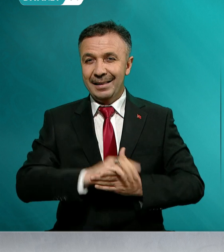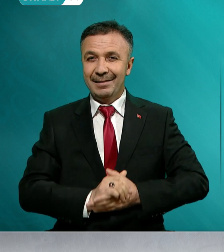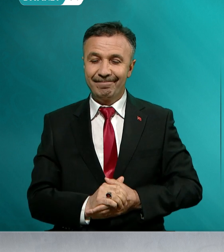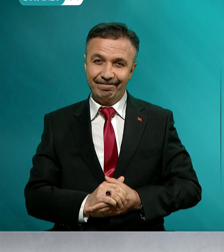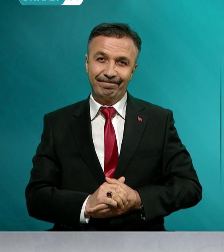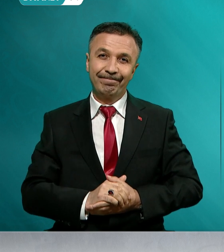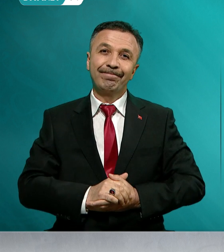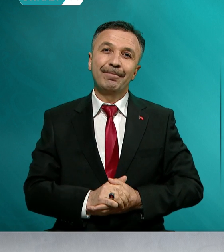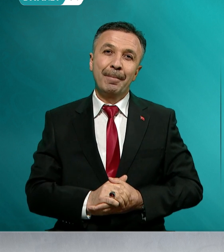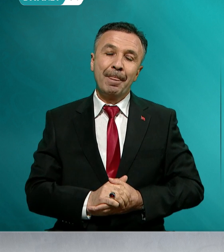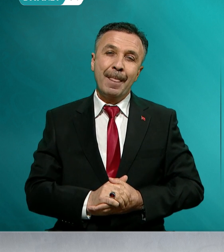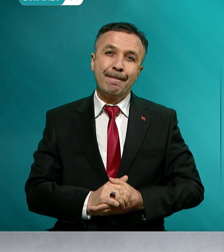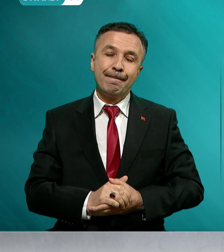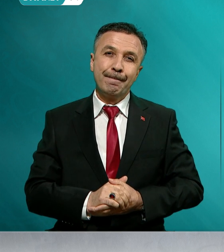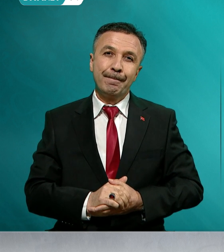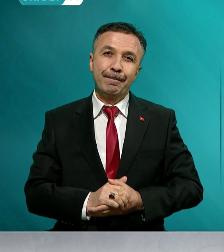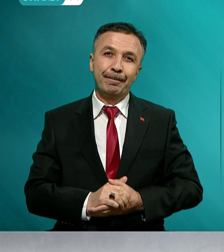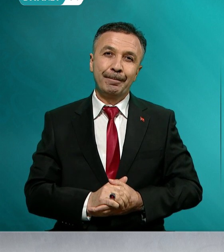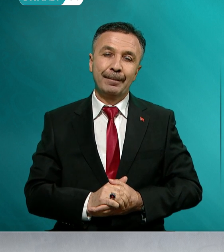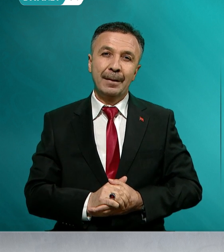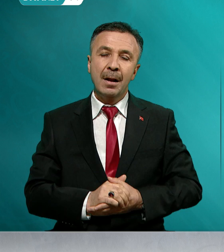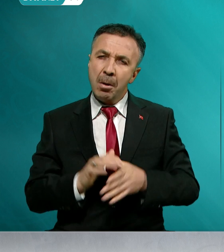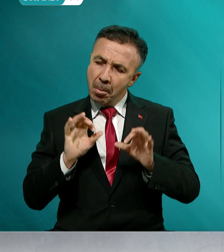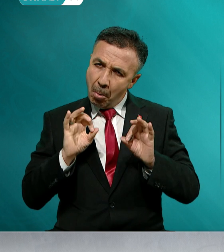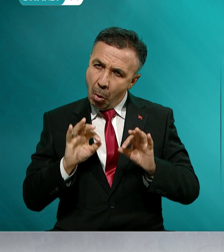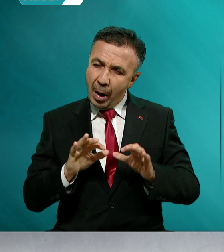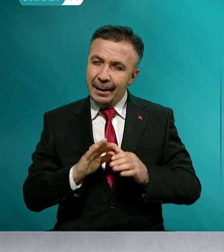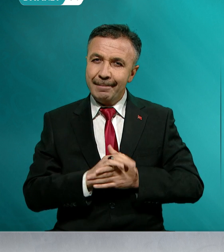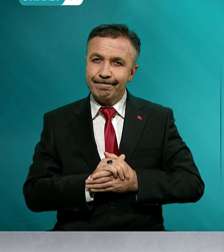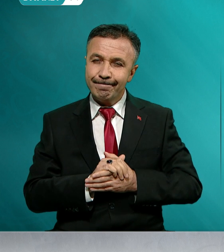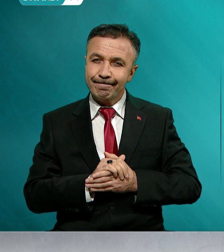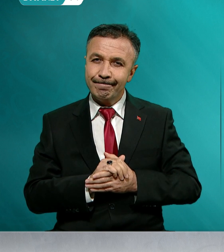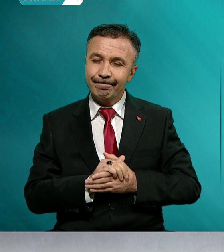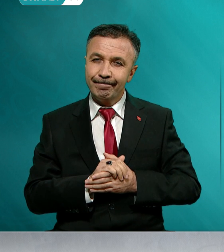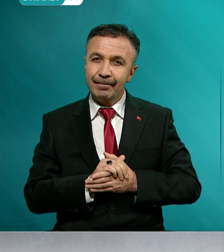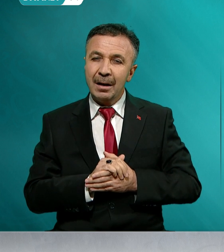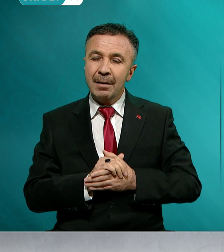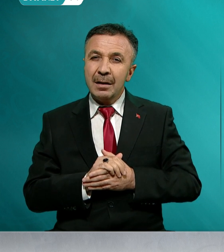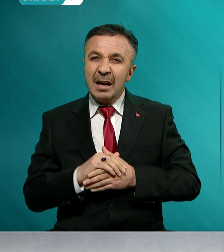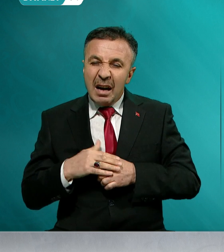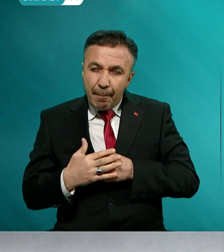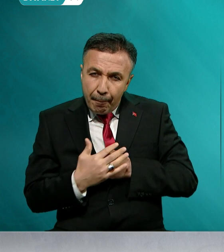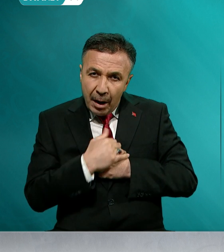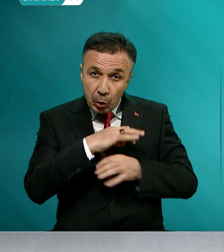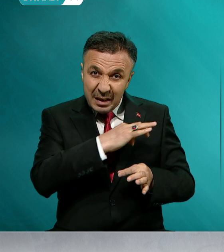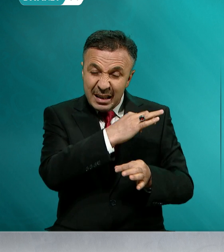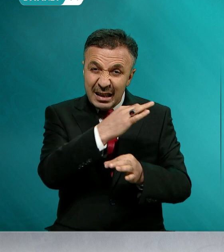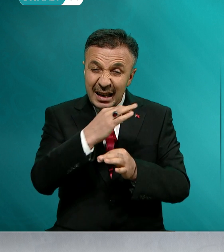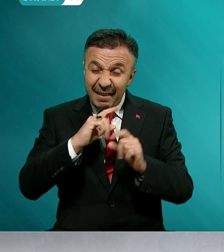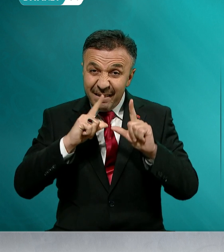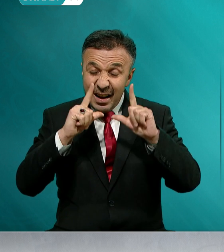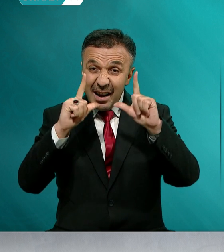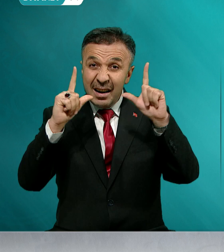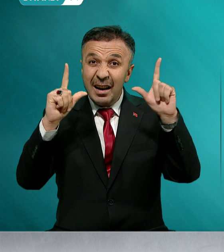asgari gereğidir ve o halde bu mazlumların Feryadı arşa